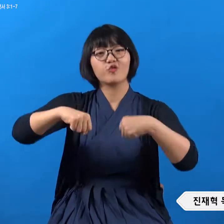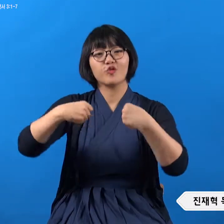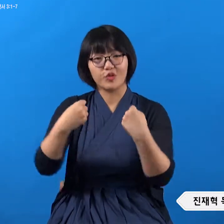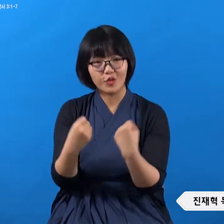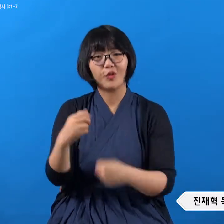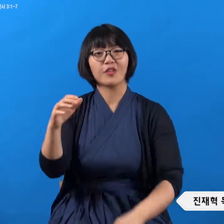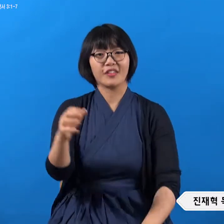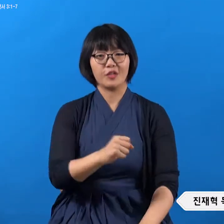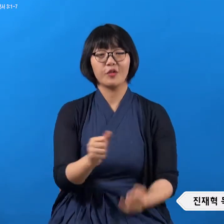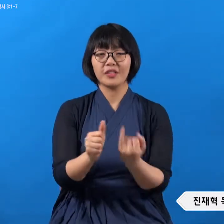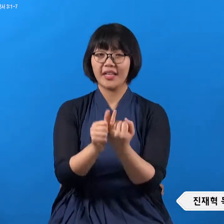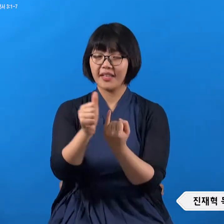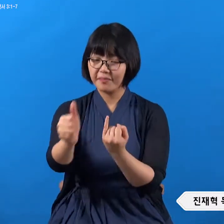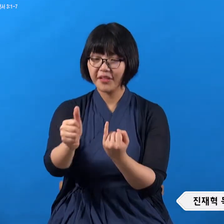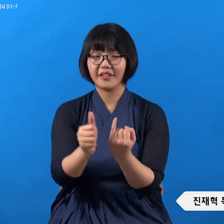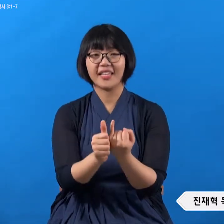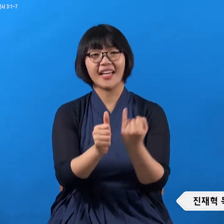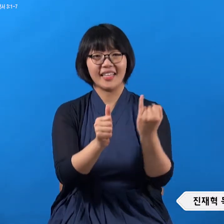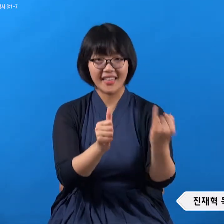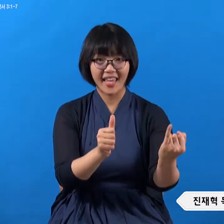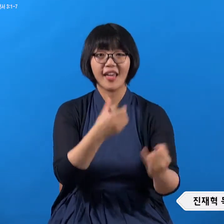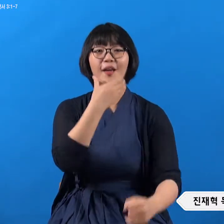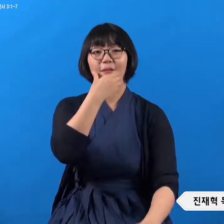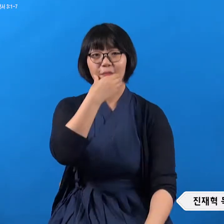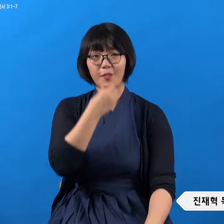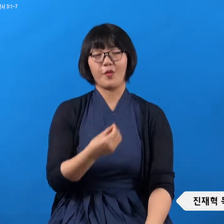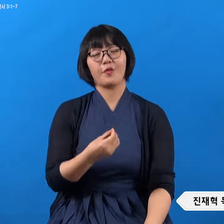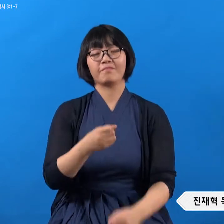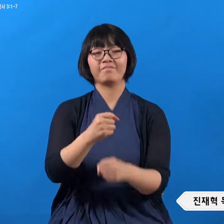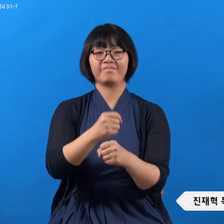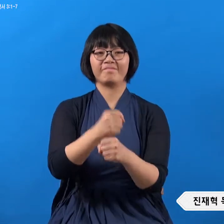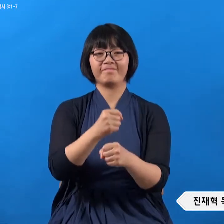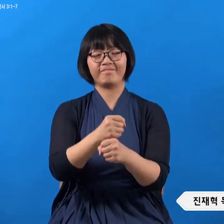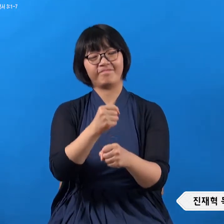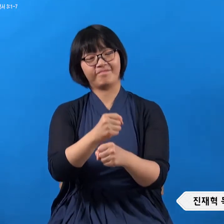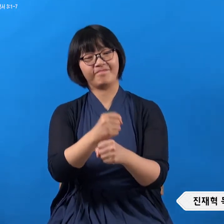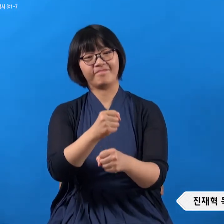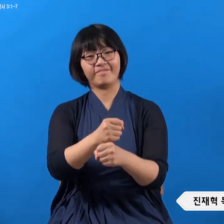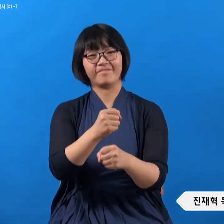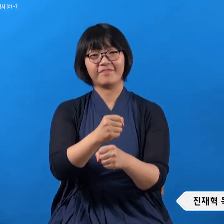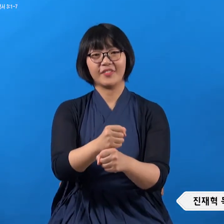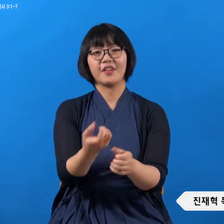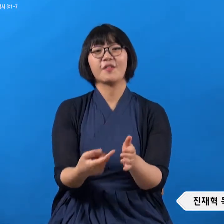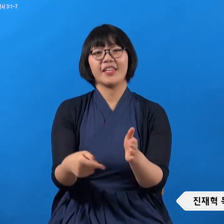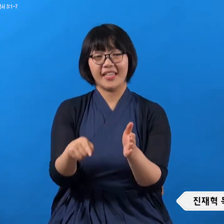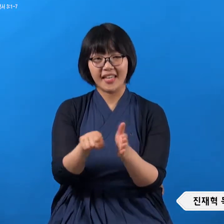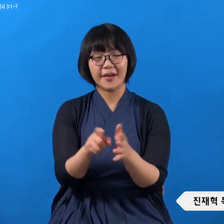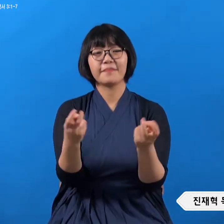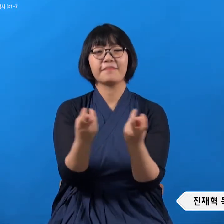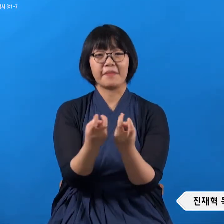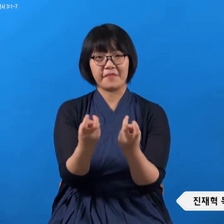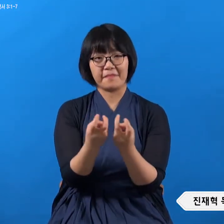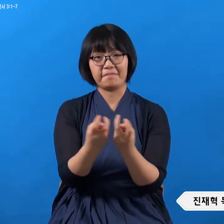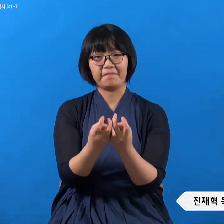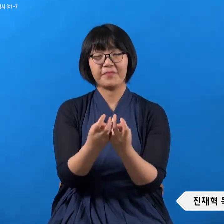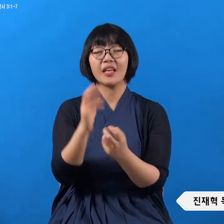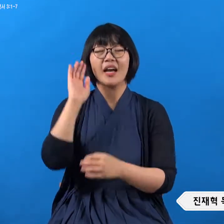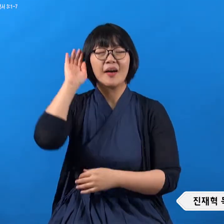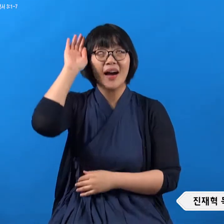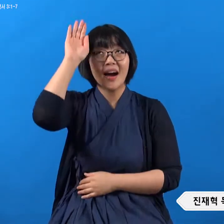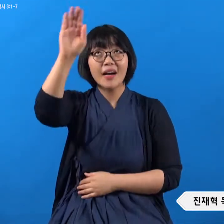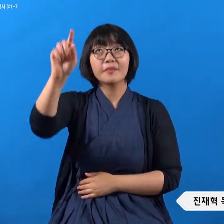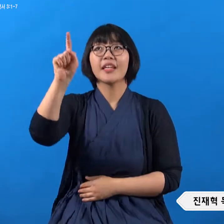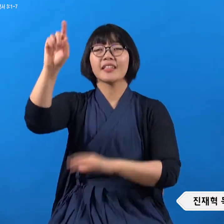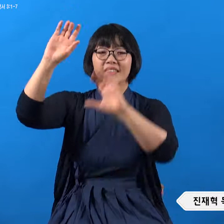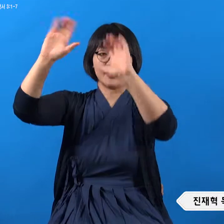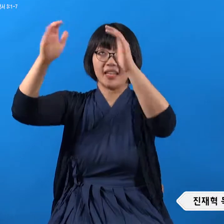순종으로 아내와 남편 행복한 가정을 향한 순례의 길, 하늘을 향하는